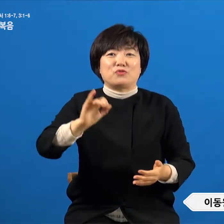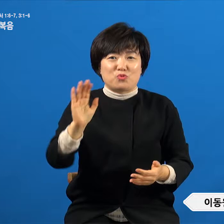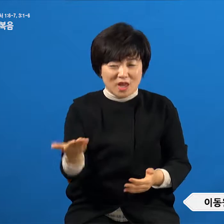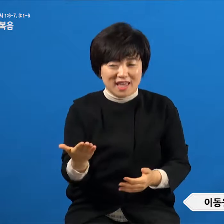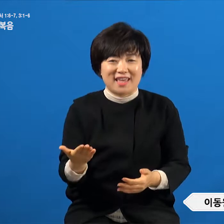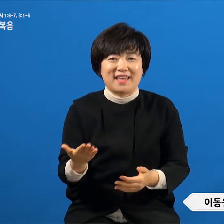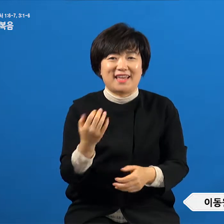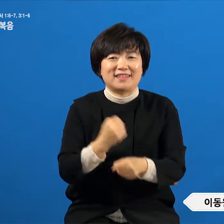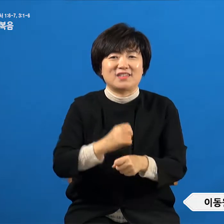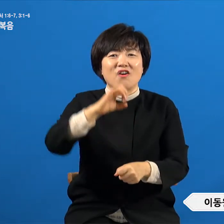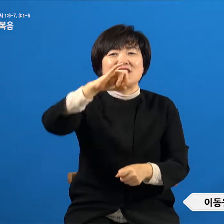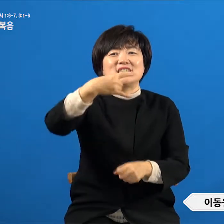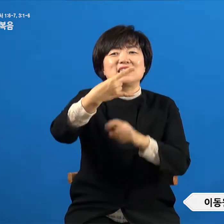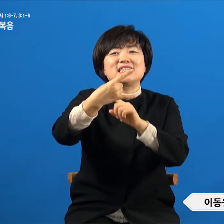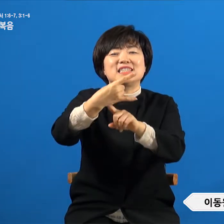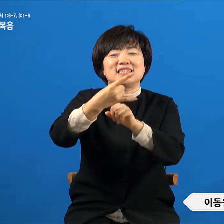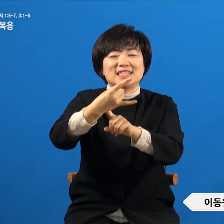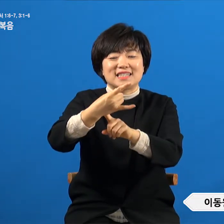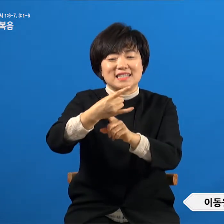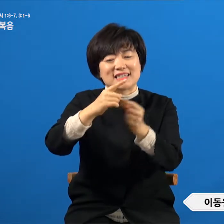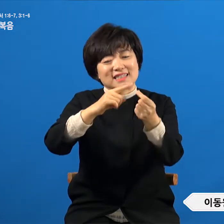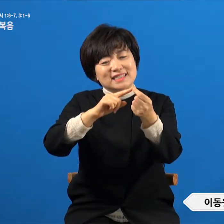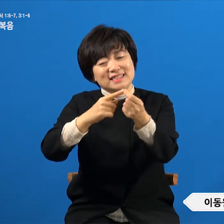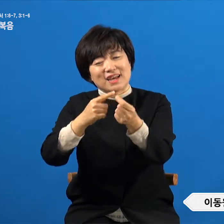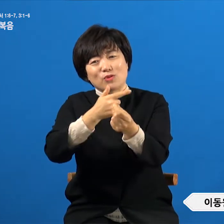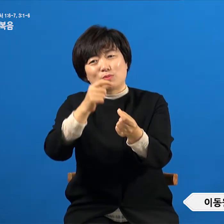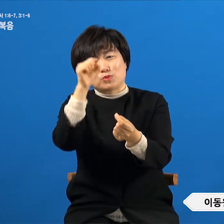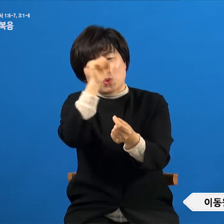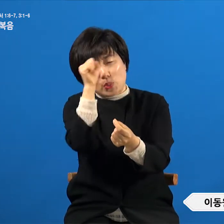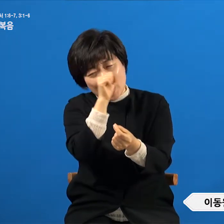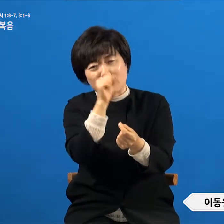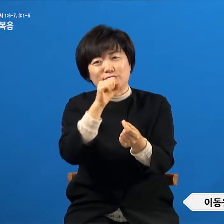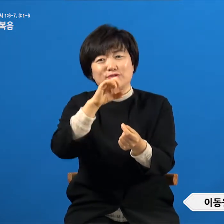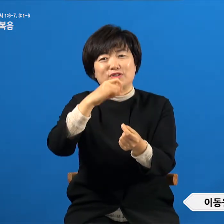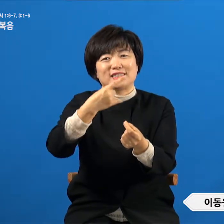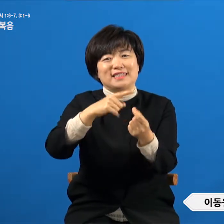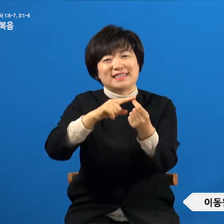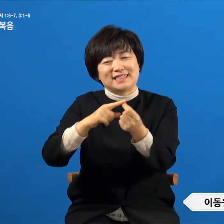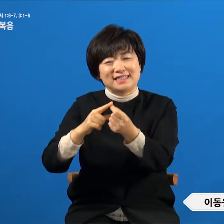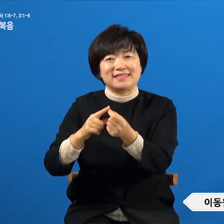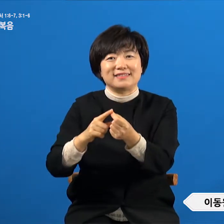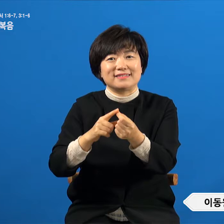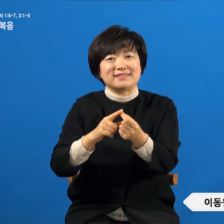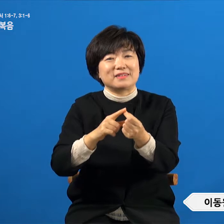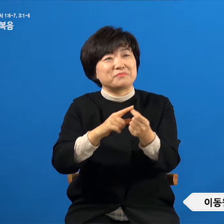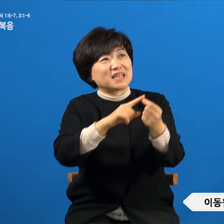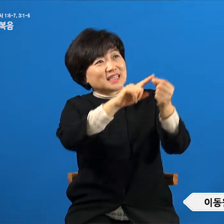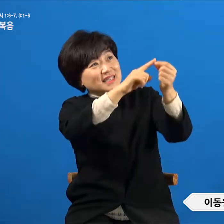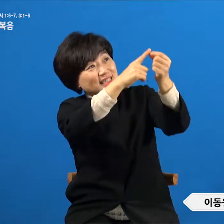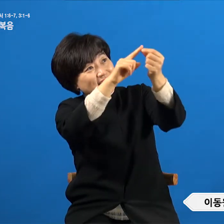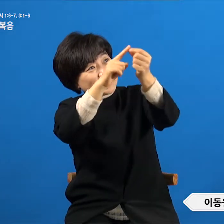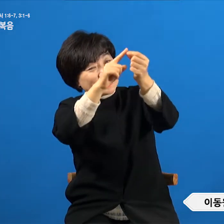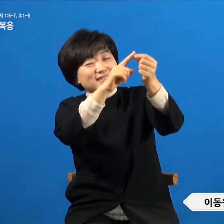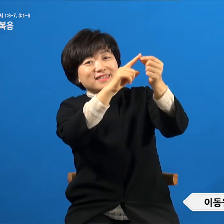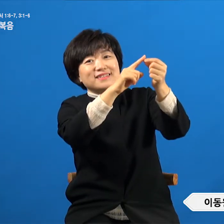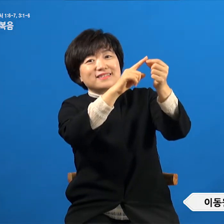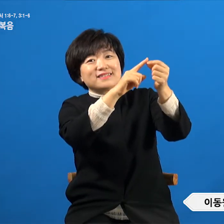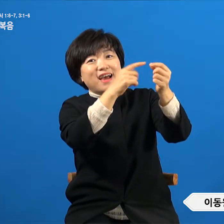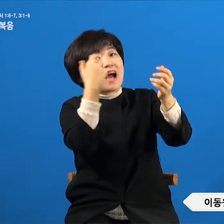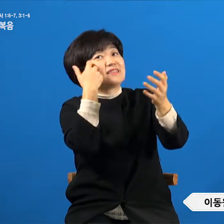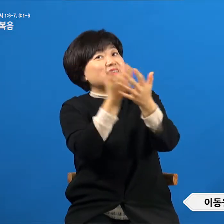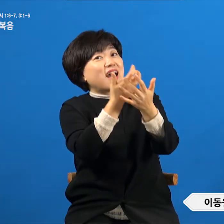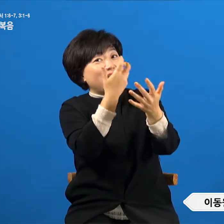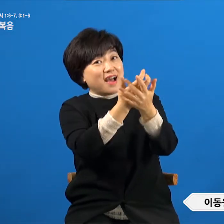그래서 의라는 글자가 너무너무 좋다고 항상 루스 그레함이 자기 집안의 액자로 걸고 살았다는 거예요, 의자를.